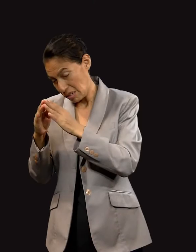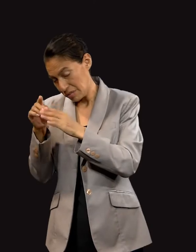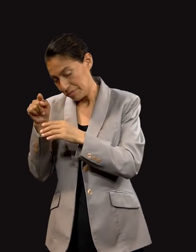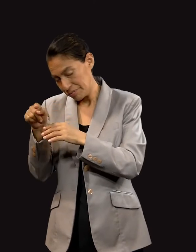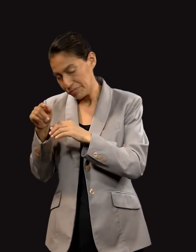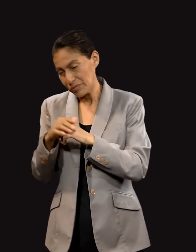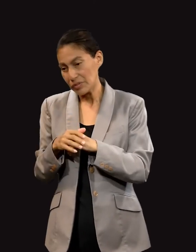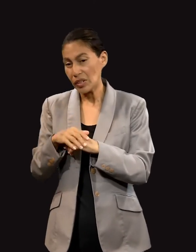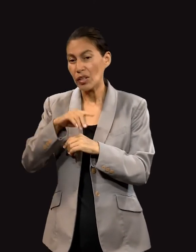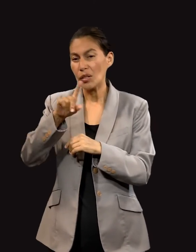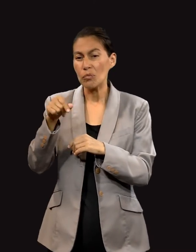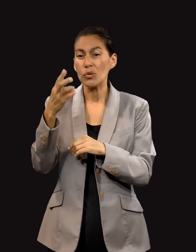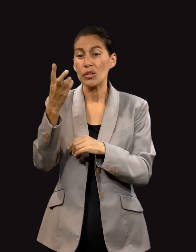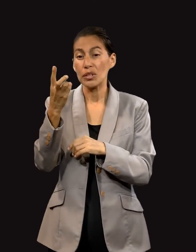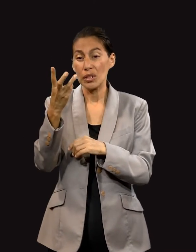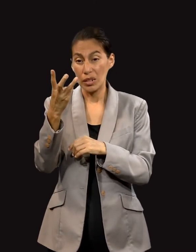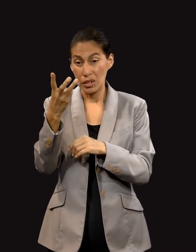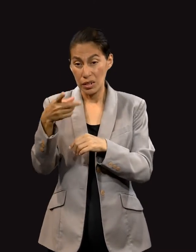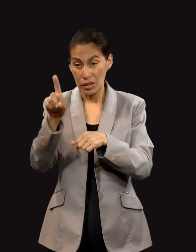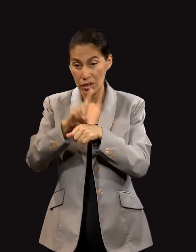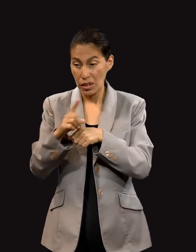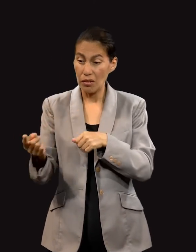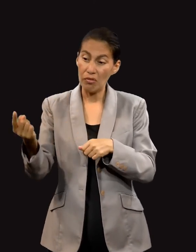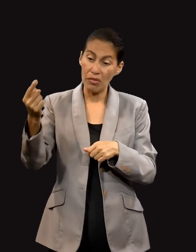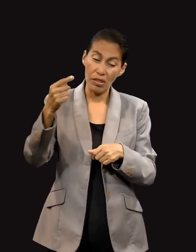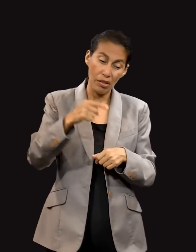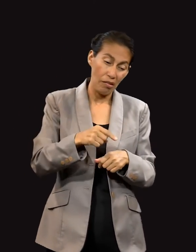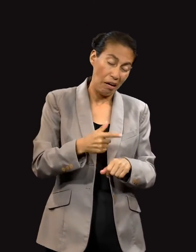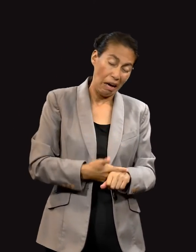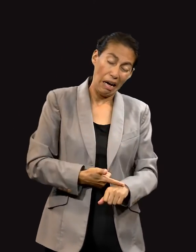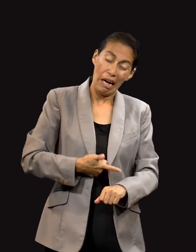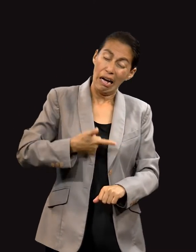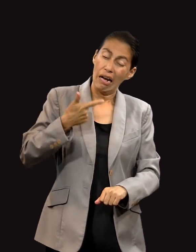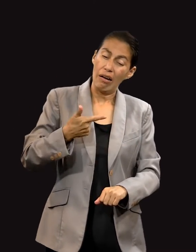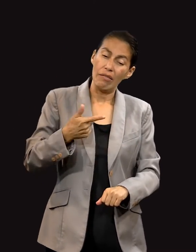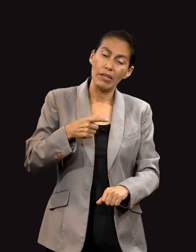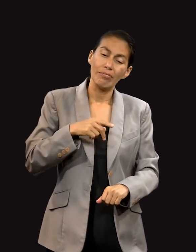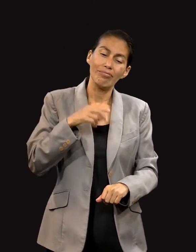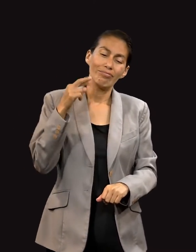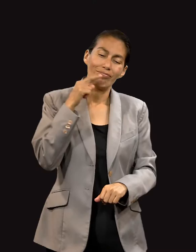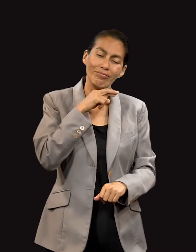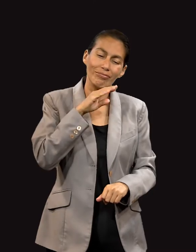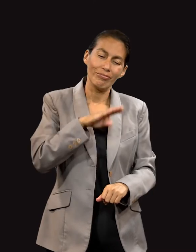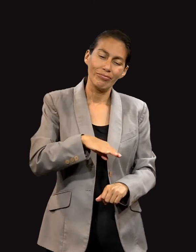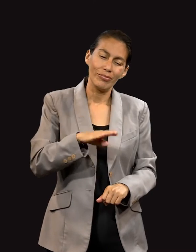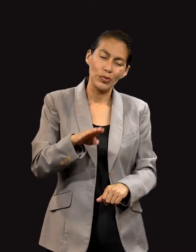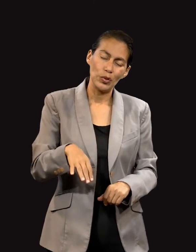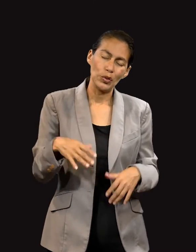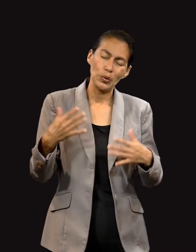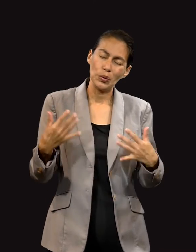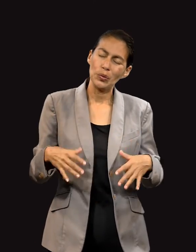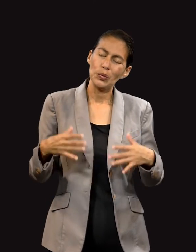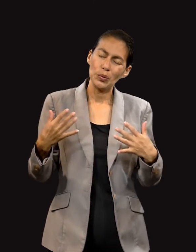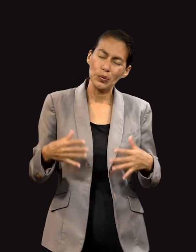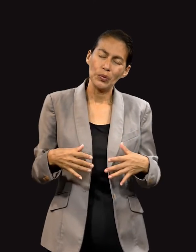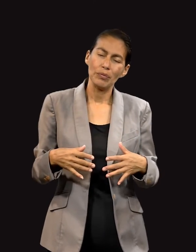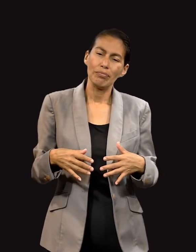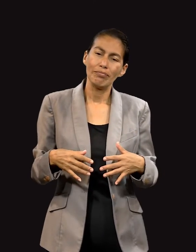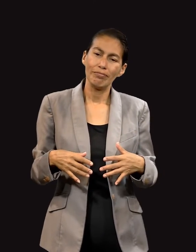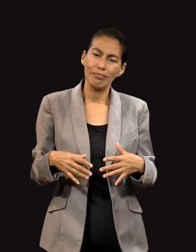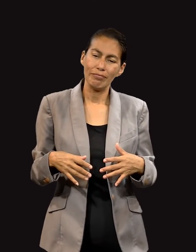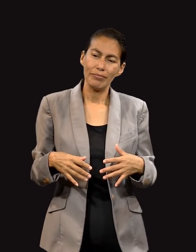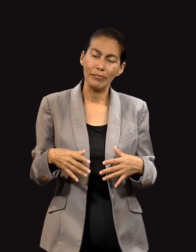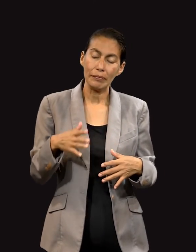¿verdad? Entonces a los tres días regresó y venía muy mal, y falleció el muchacho.